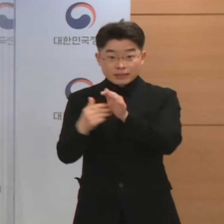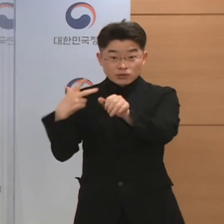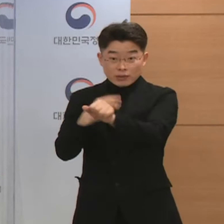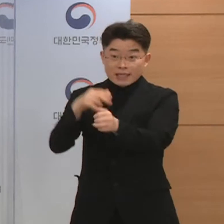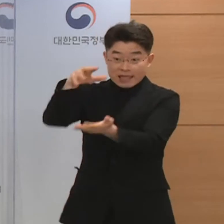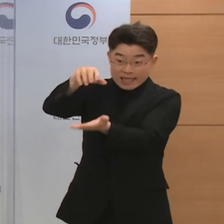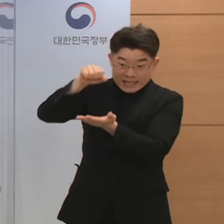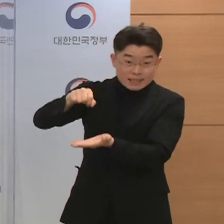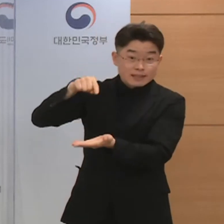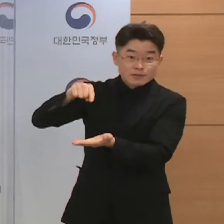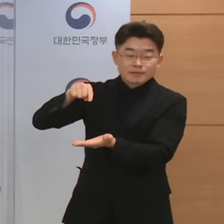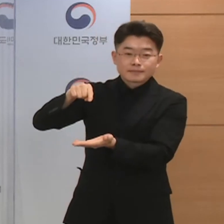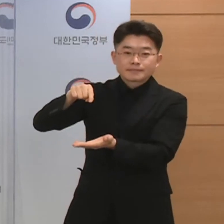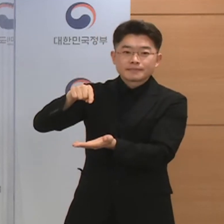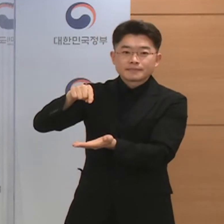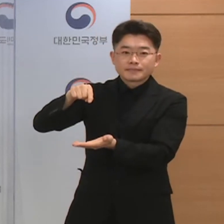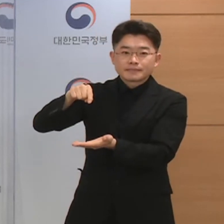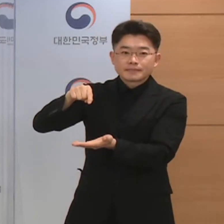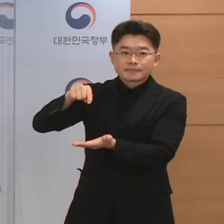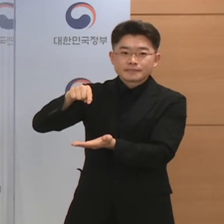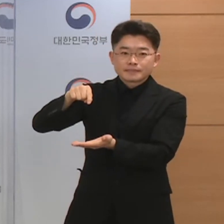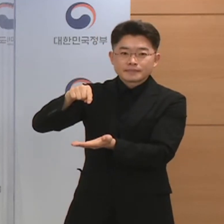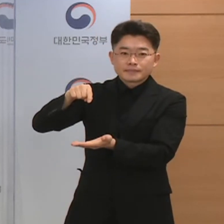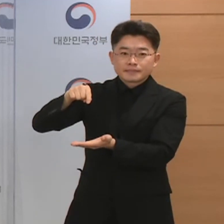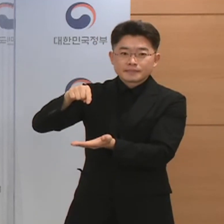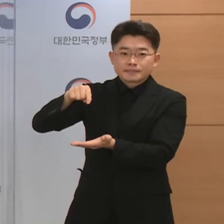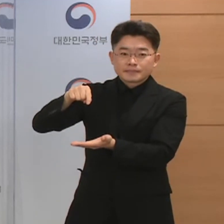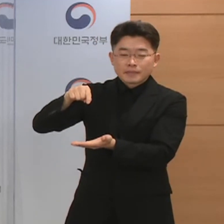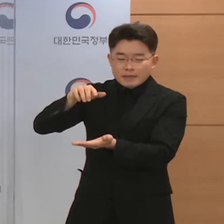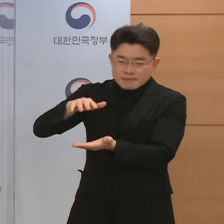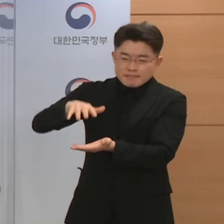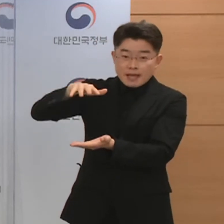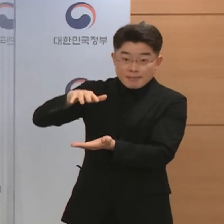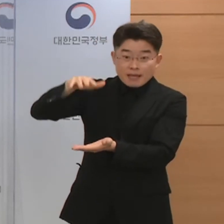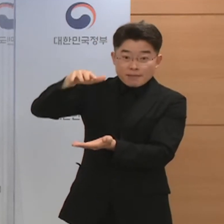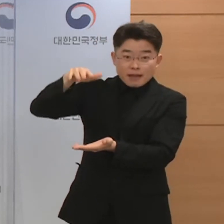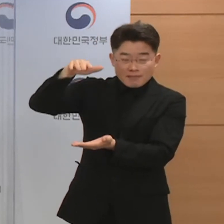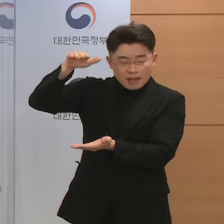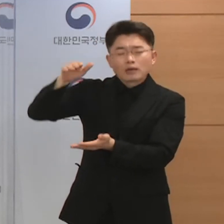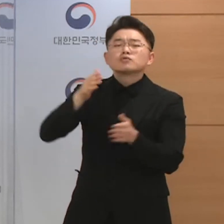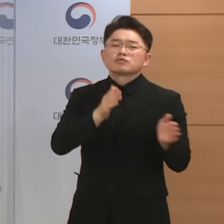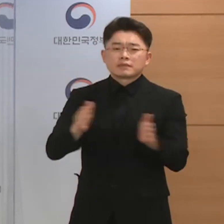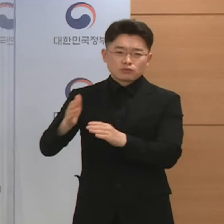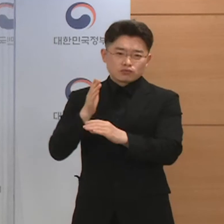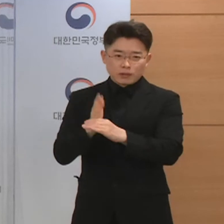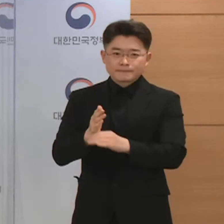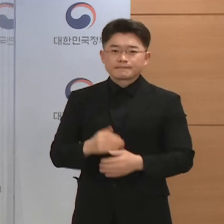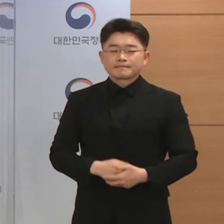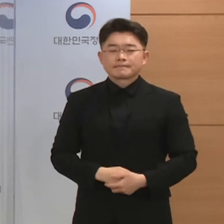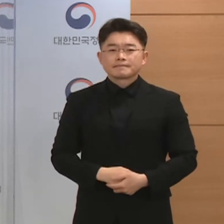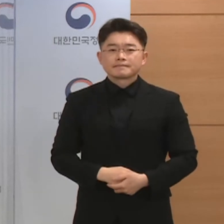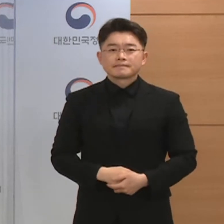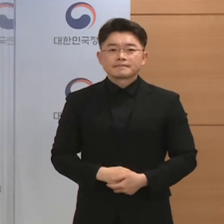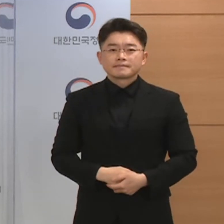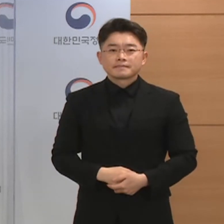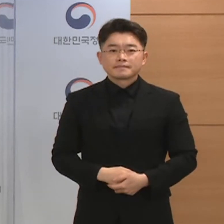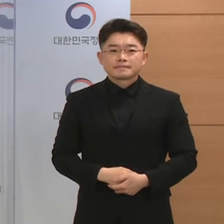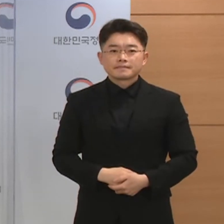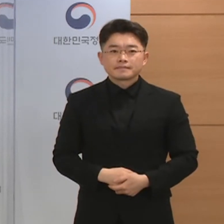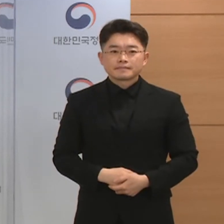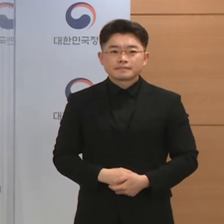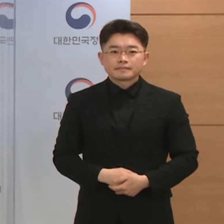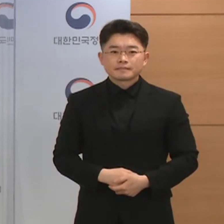아까도 말씀드렸습니다만 정부 내에서 그런 도입 계획에 따라서 차질 없이 지금 도입이 되고 있습니다.